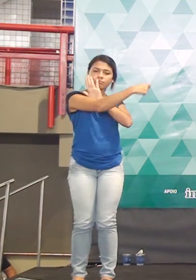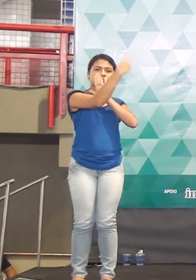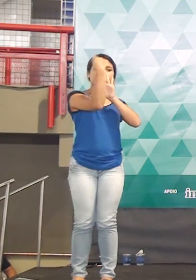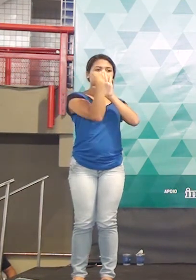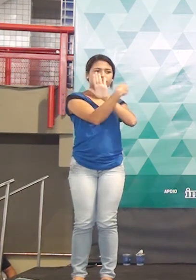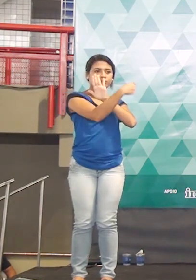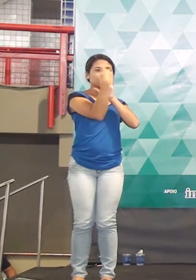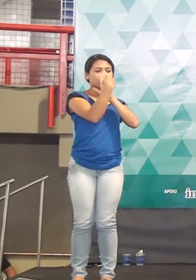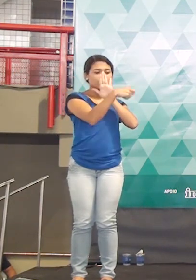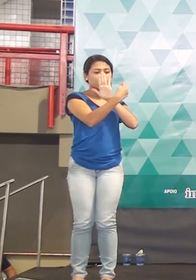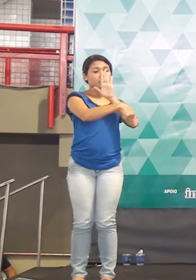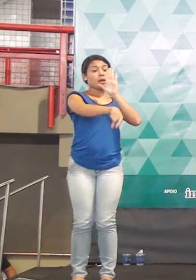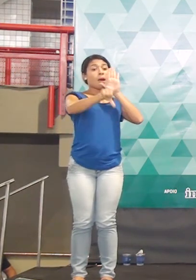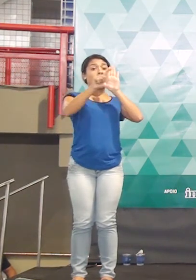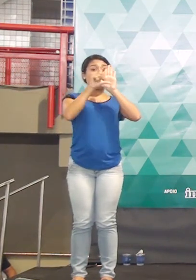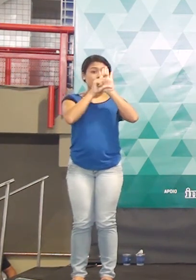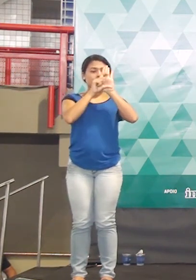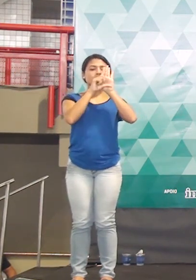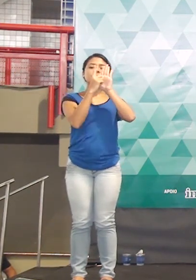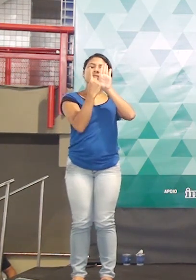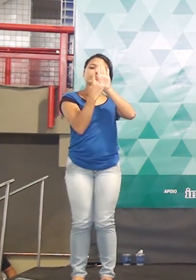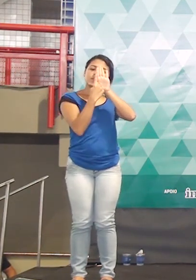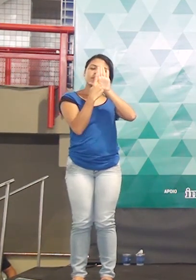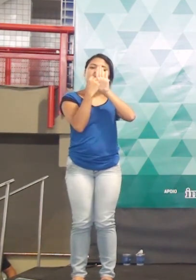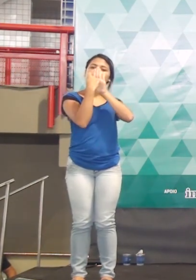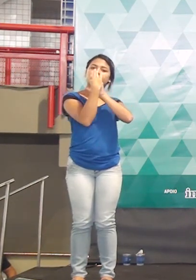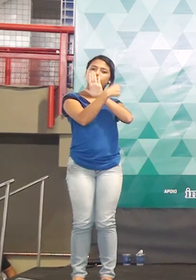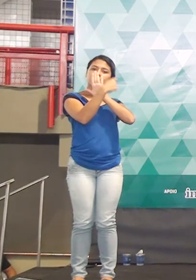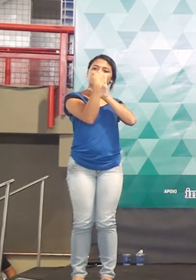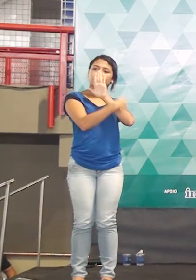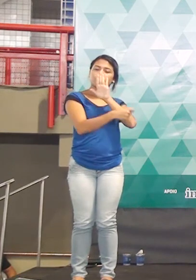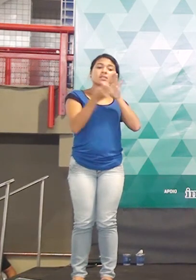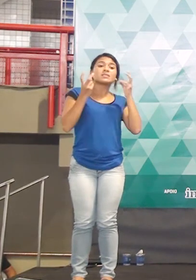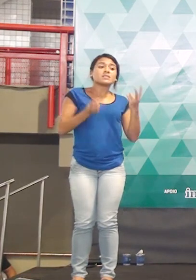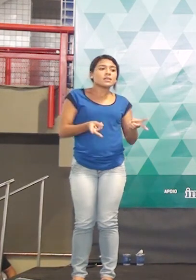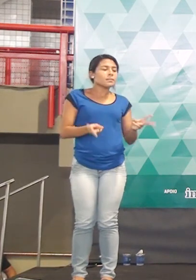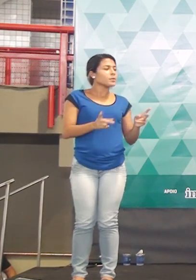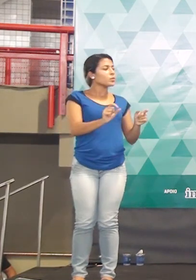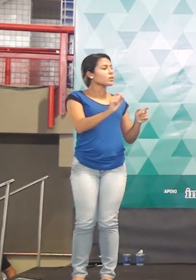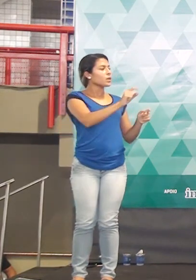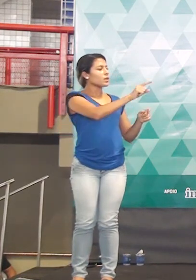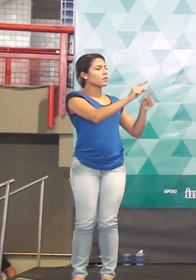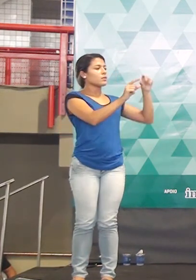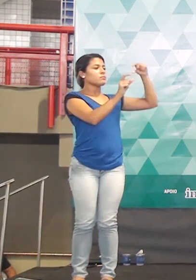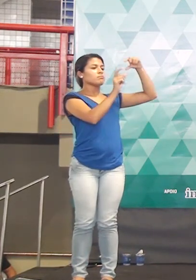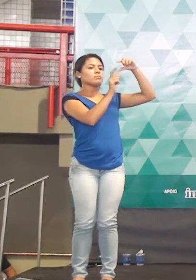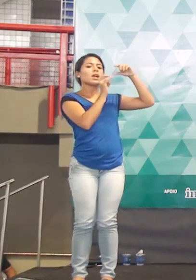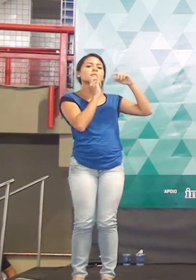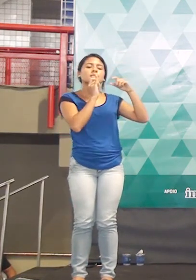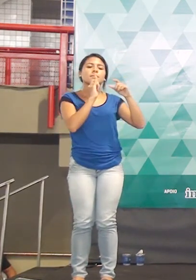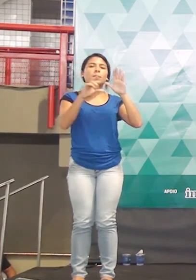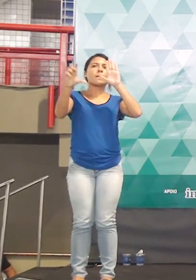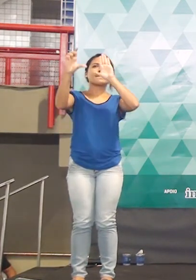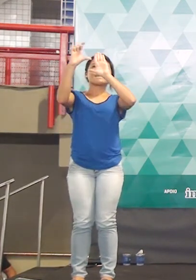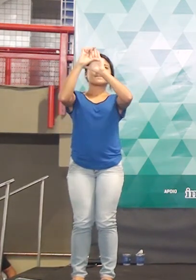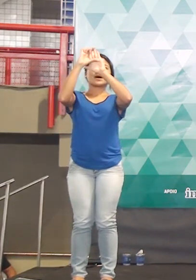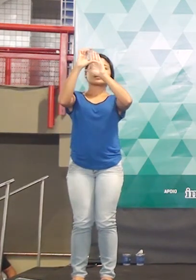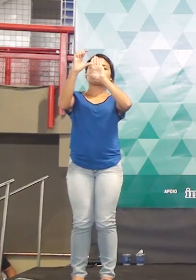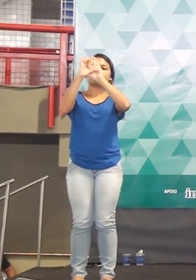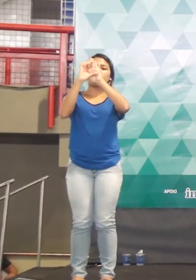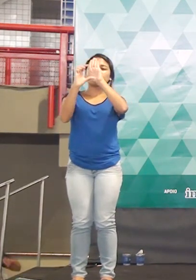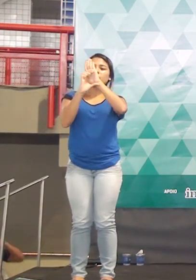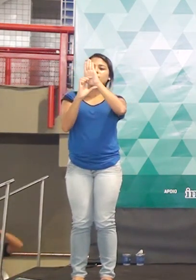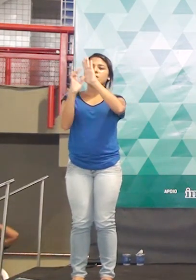fique alinhado. Todos os parágrafos, os 4 parágrafos, vão ficar alinhadinhos na